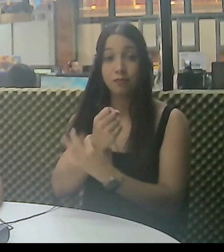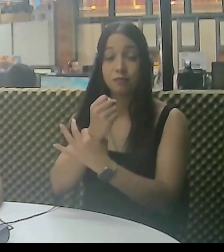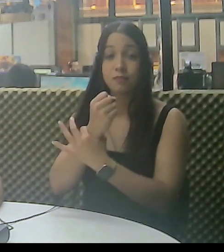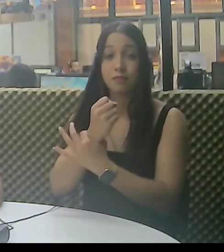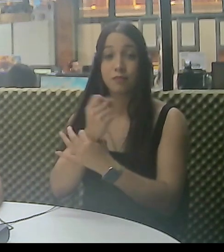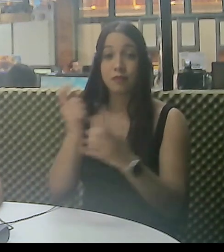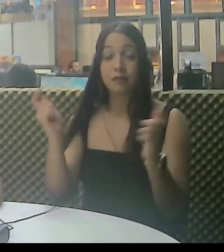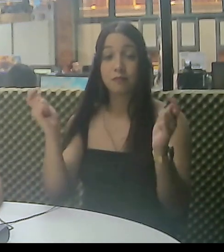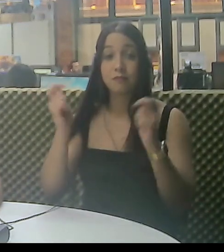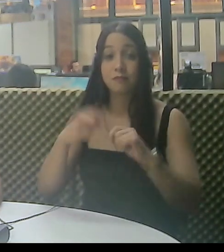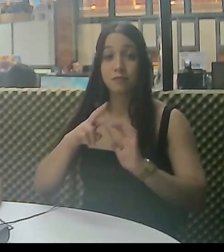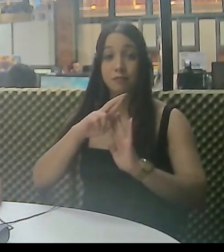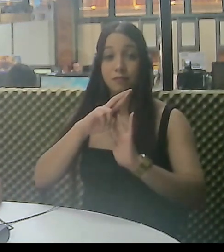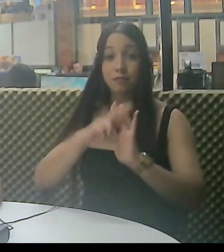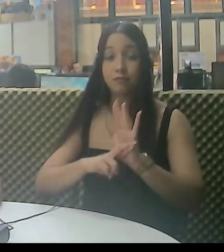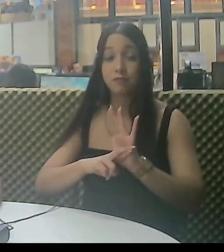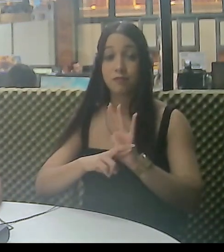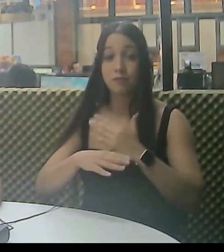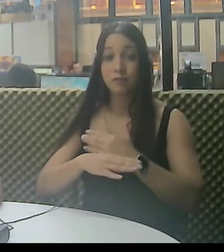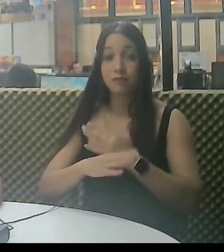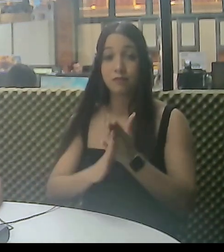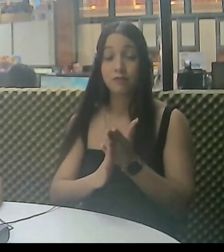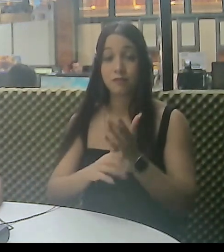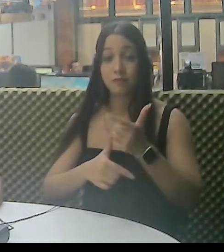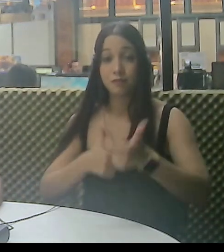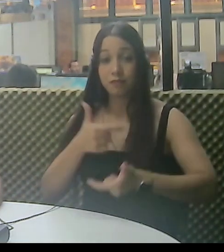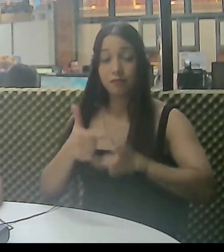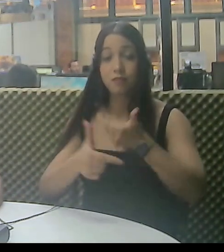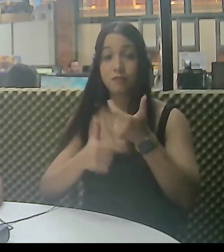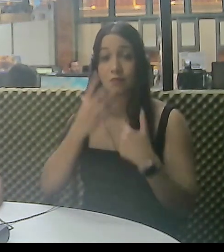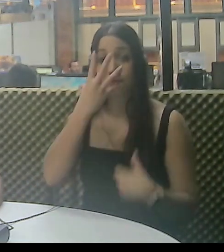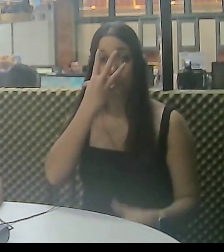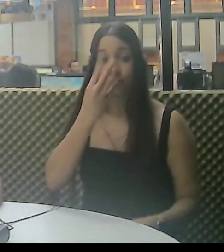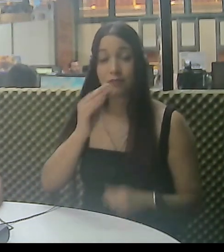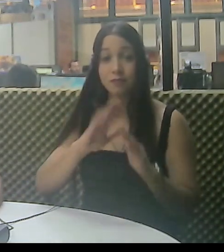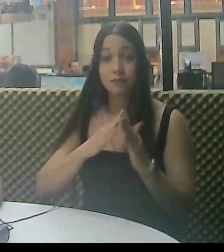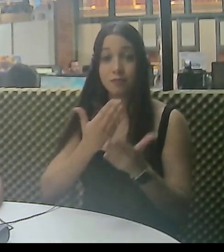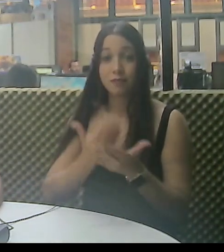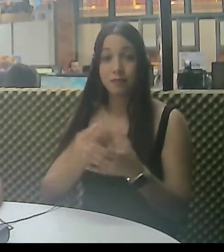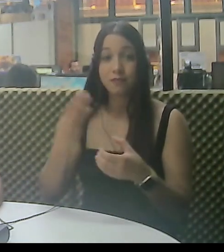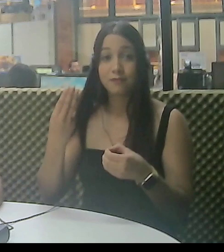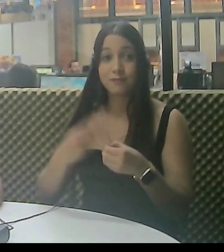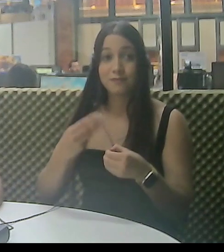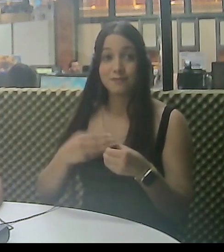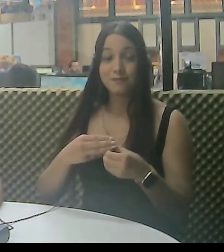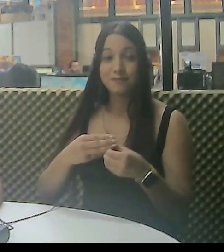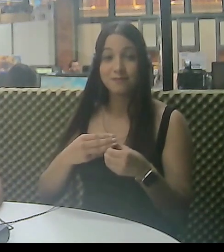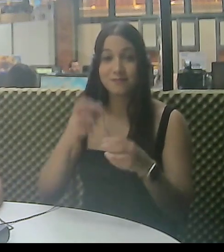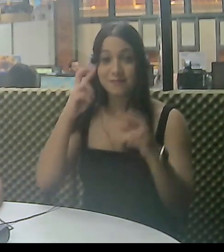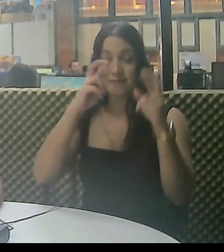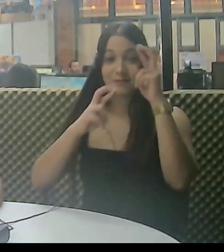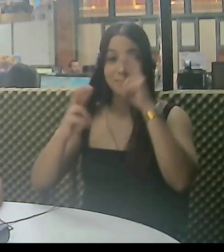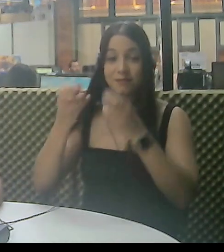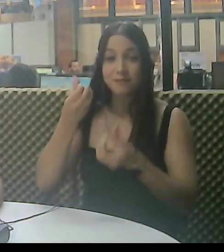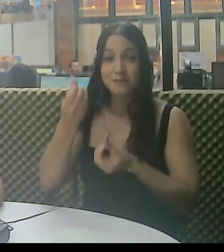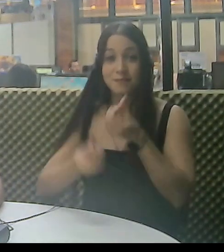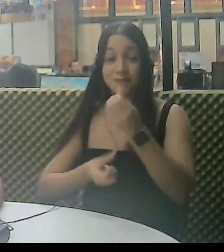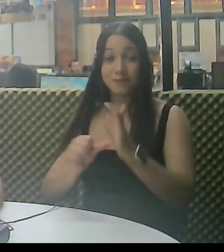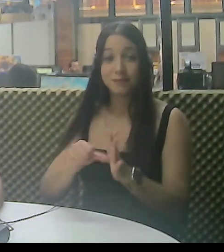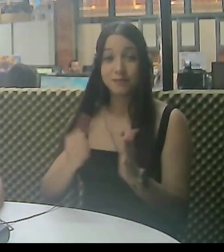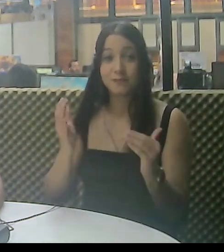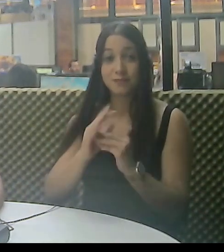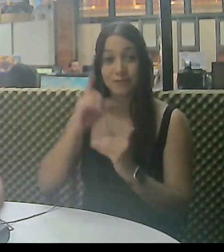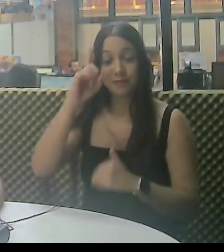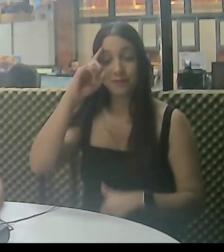e garante a regularidade do serviço prestado por meio das vans escolares no município. A vistoria do primeiro semestre segue até o